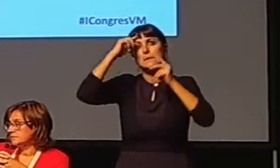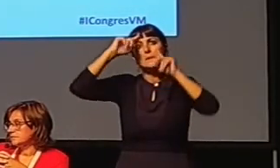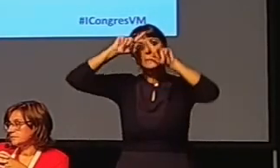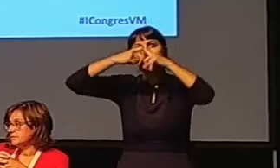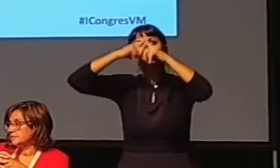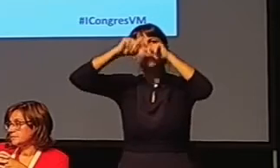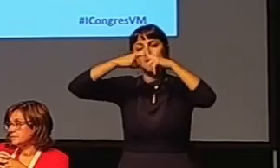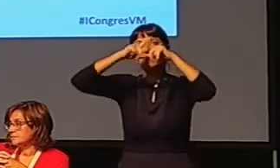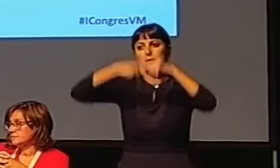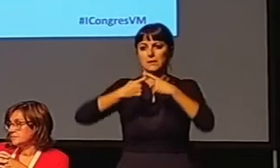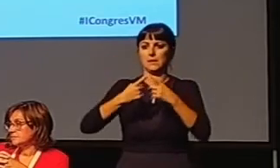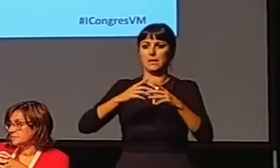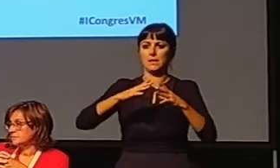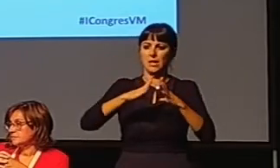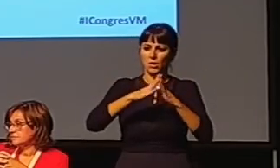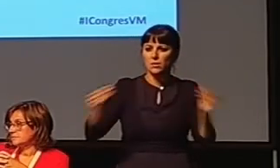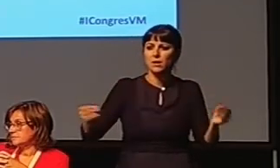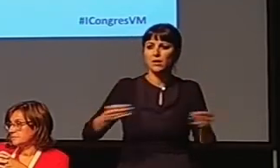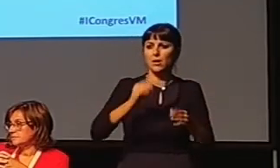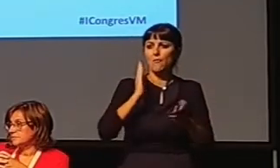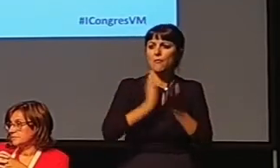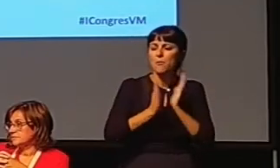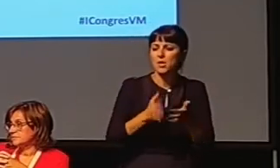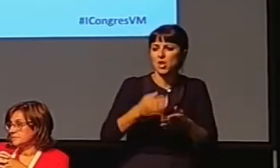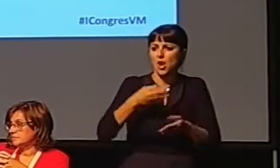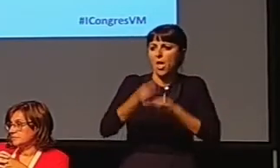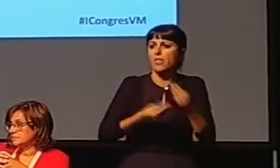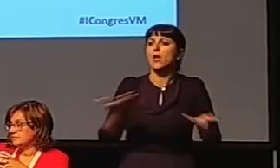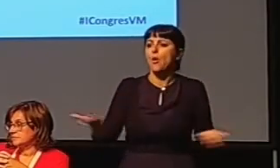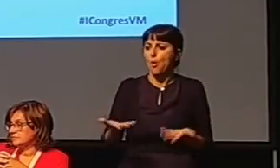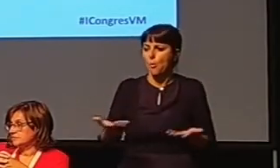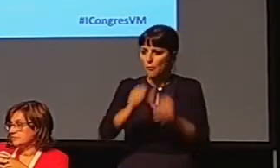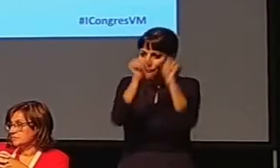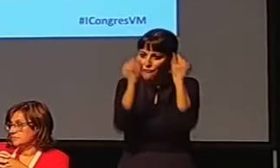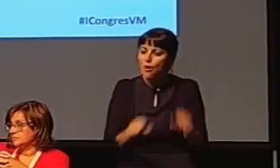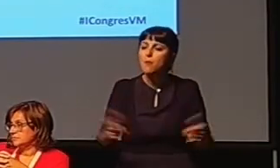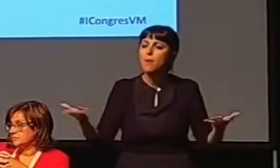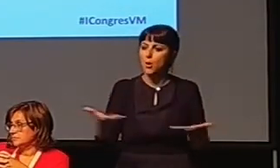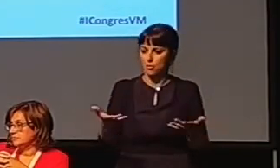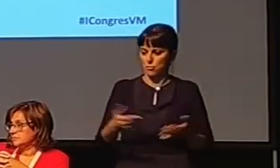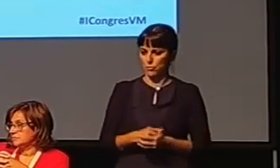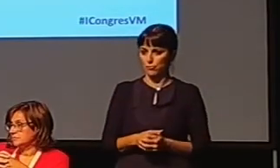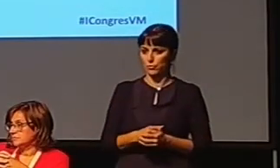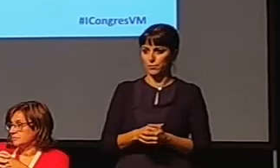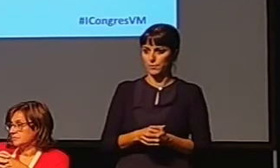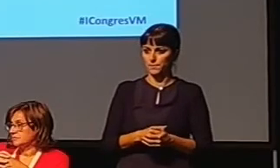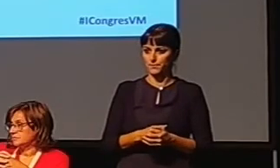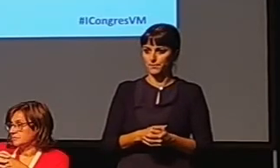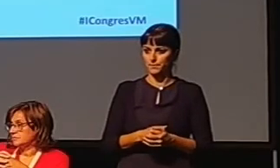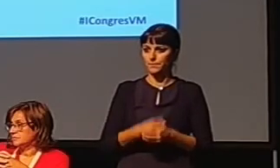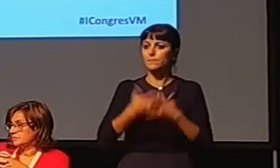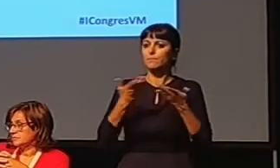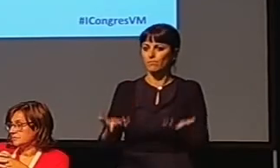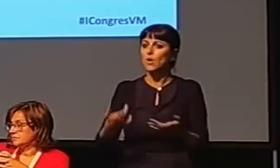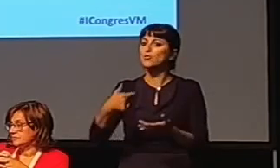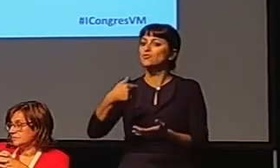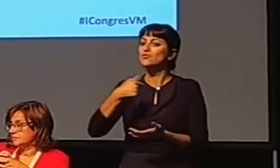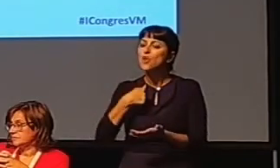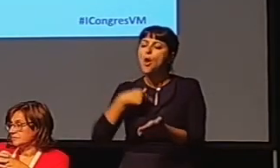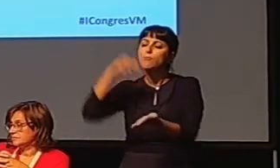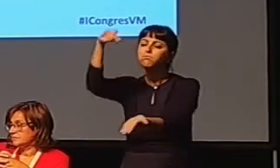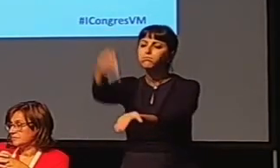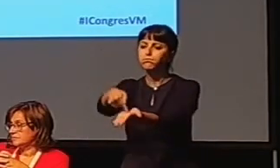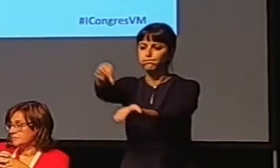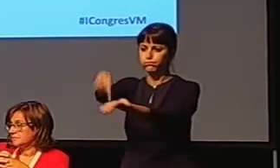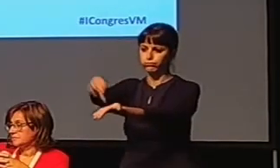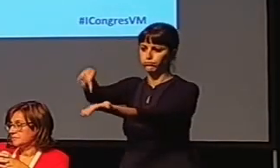concepció acadèmica sobre què estem parlant de les violències sexuals, en el que estic senyalant i estem senyalant de forma bastant comuna a